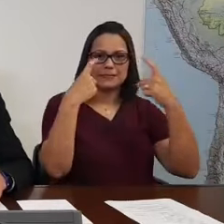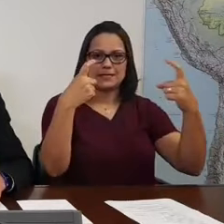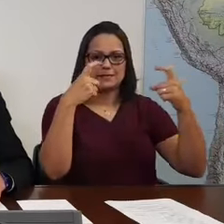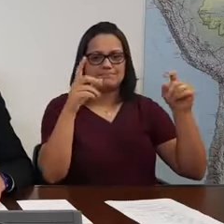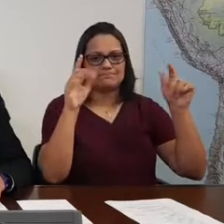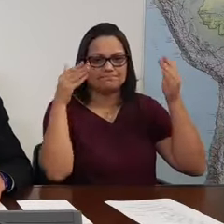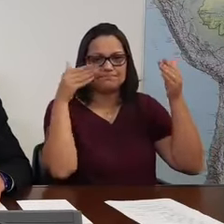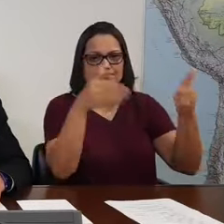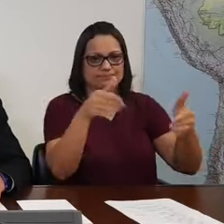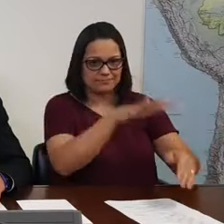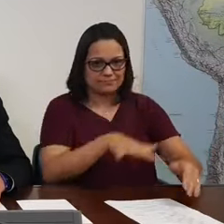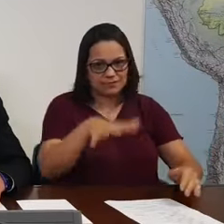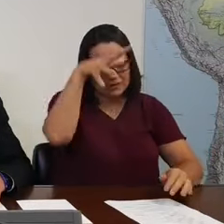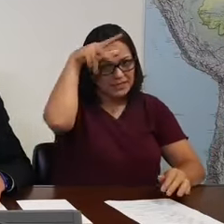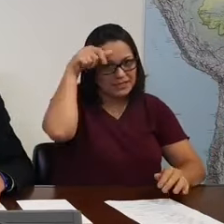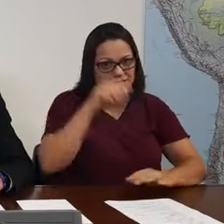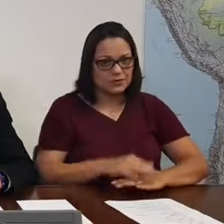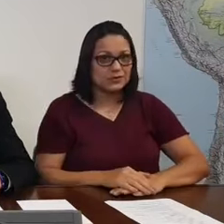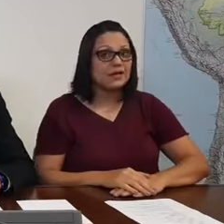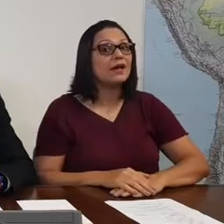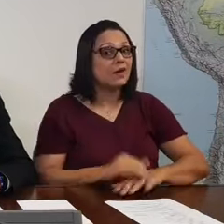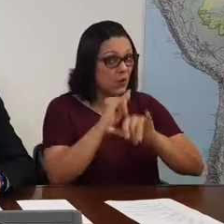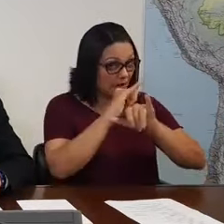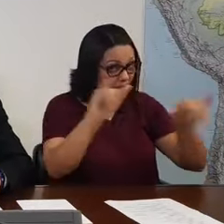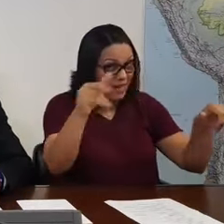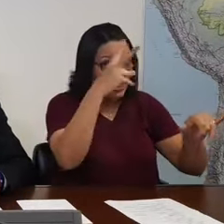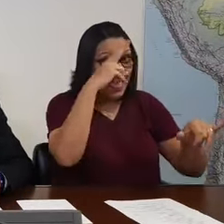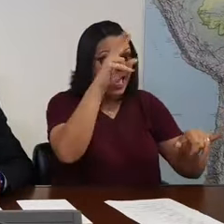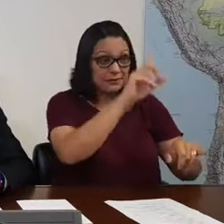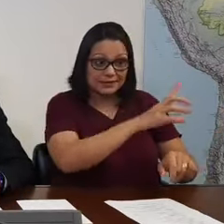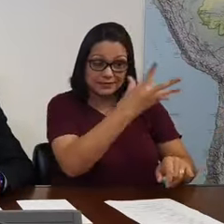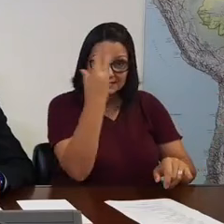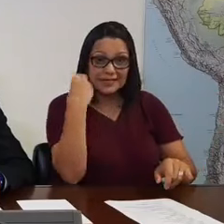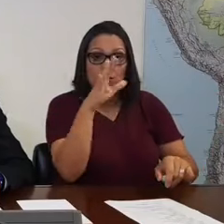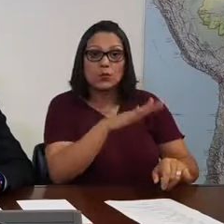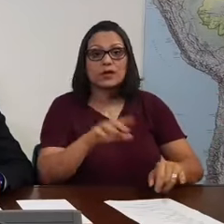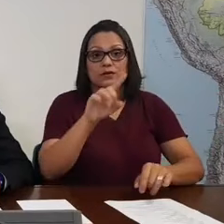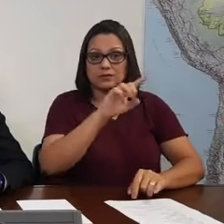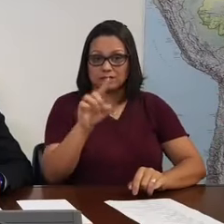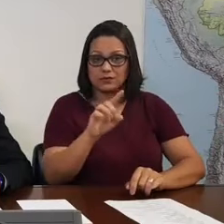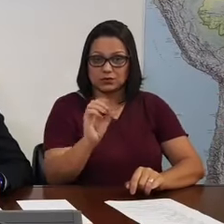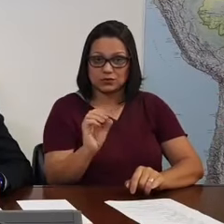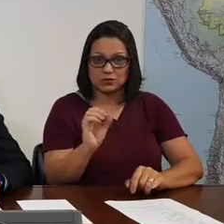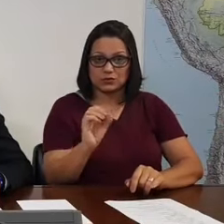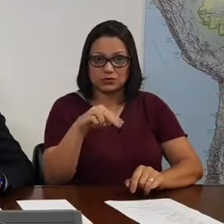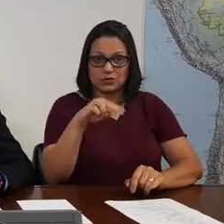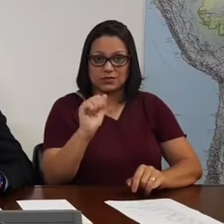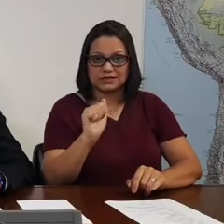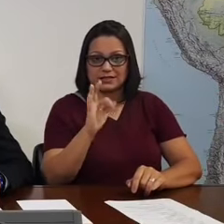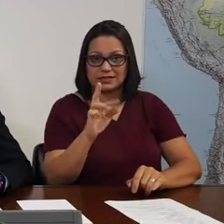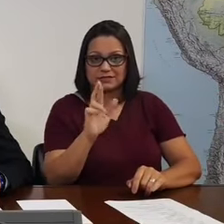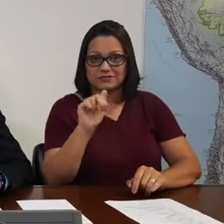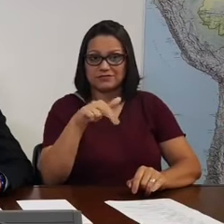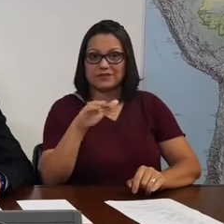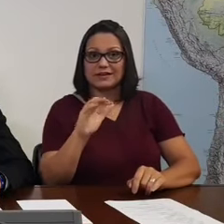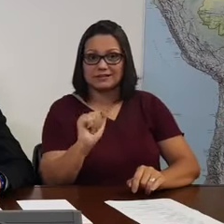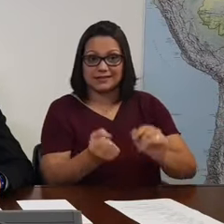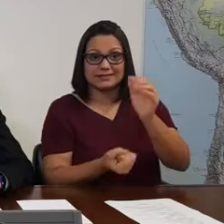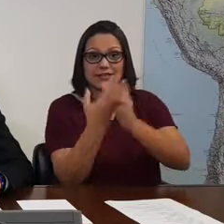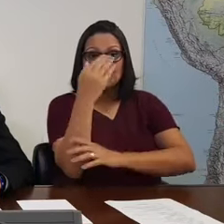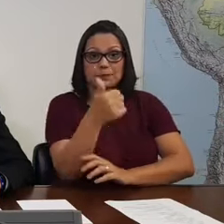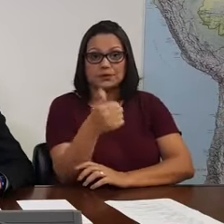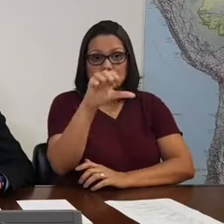Amazônia. Até lembrei ali, o pessoal já sabia, obviamente, né? A Zona Franca foi criada em 1967, no